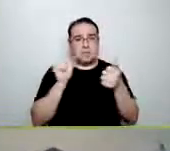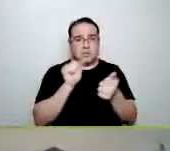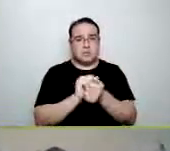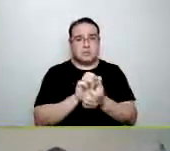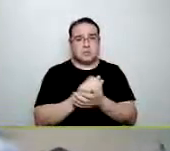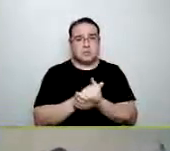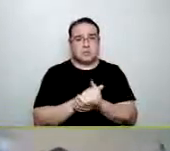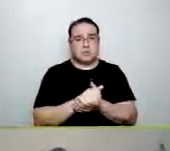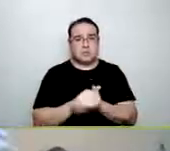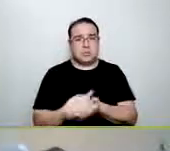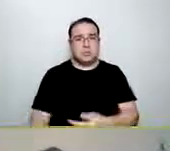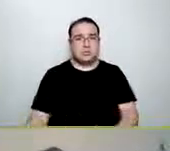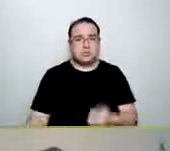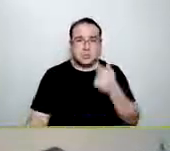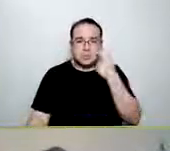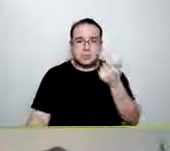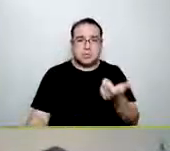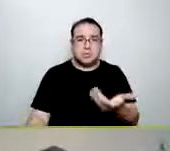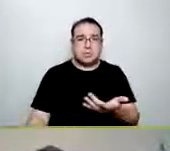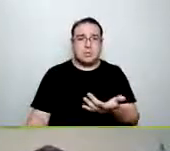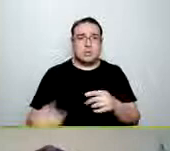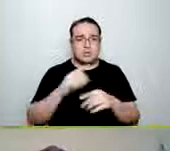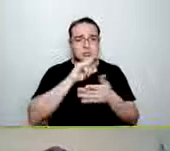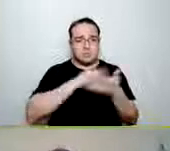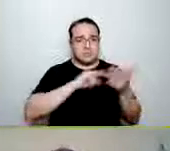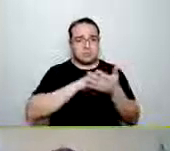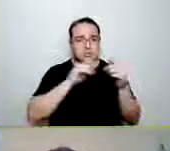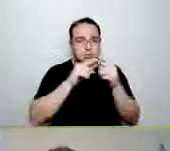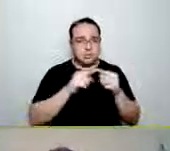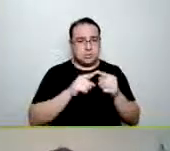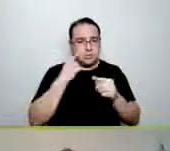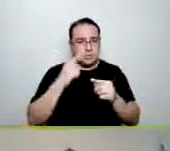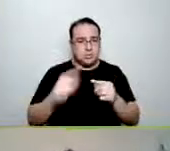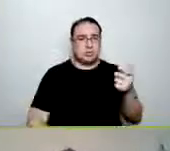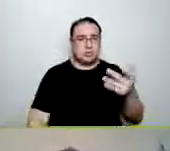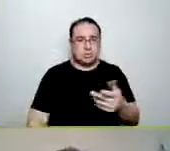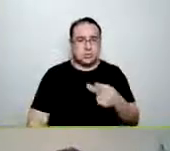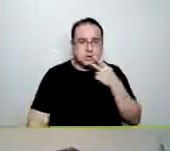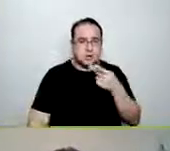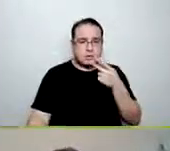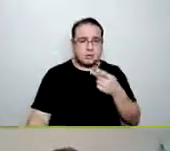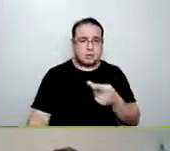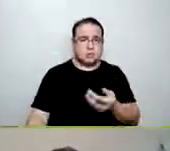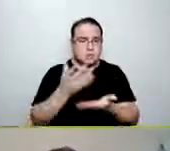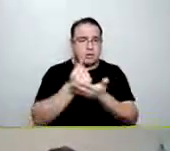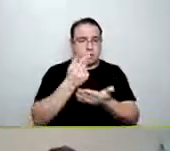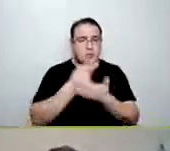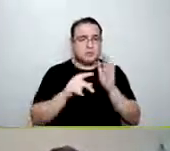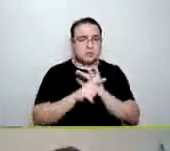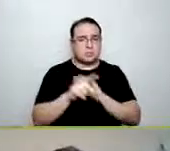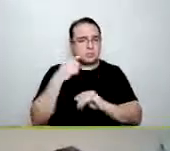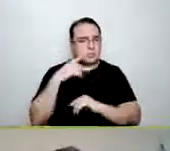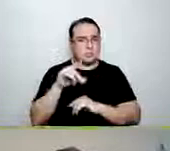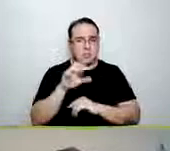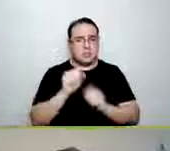se lida no campo da documentação são, em primeiro lugar, como eu falei, gravações de vídeo e áudio. Esses são